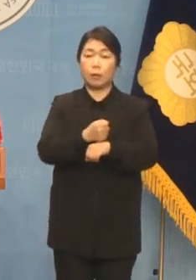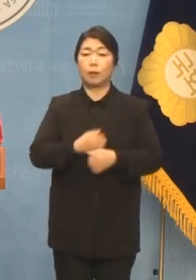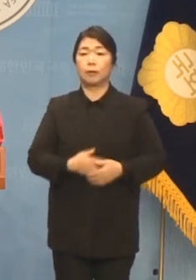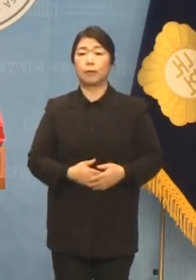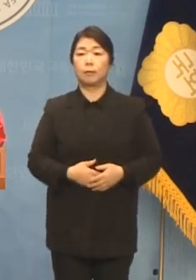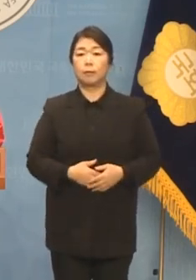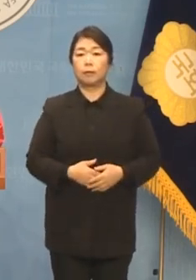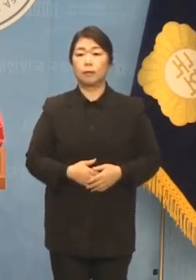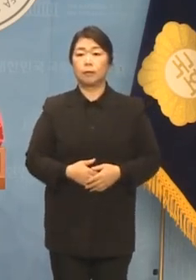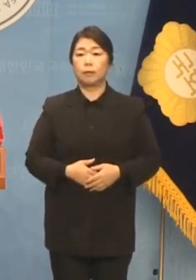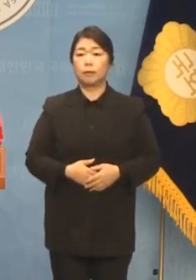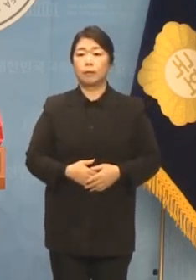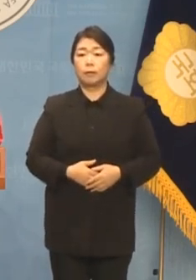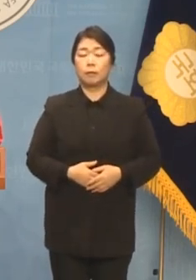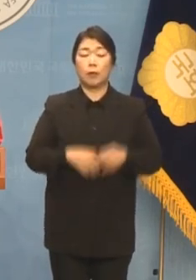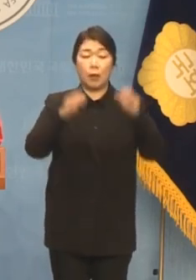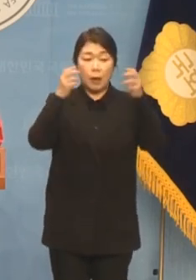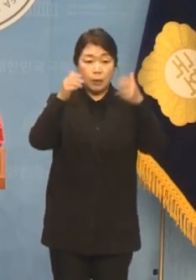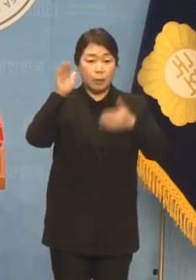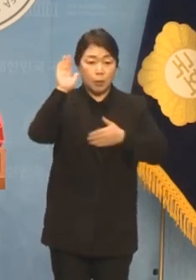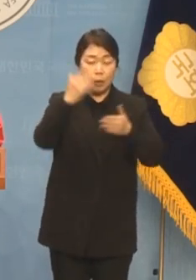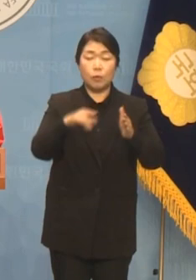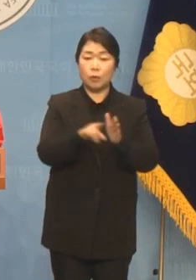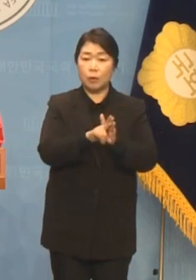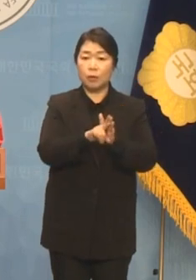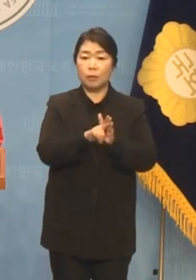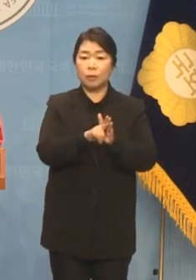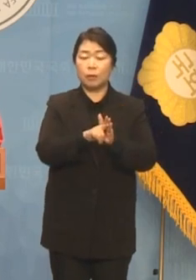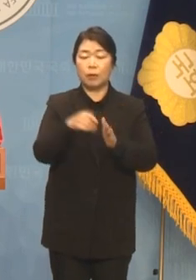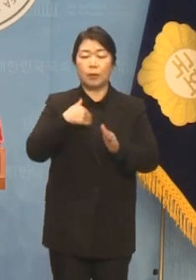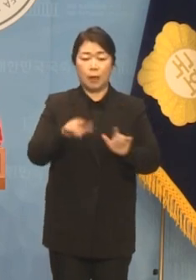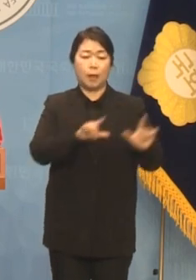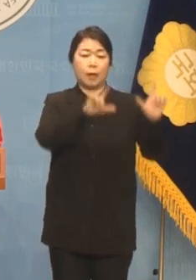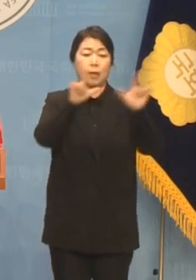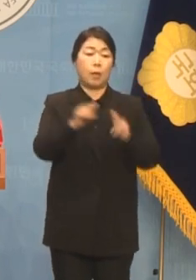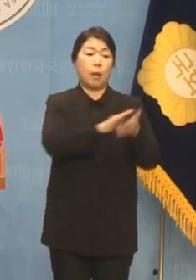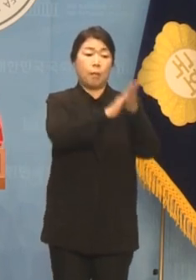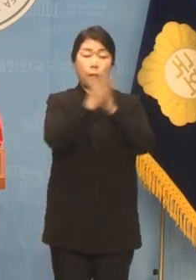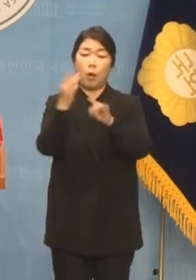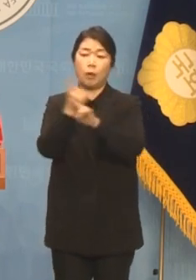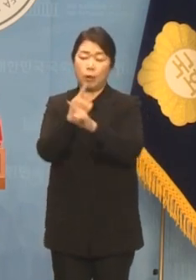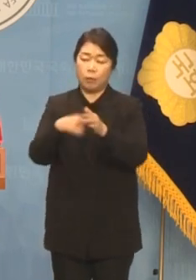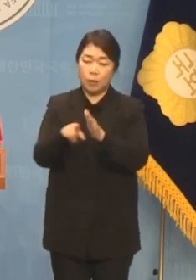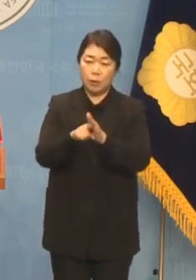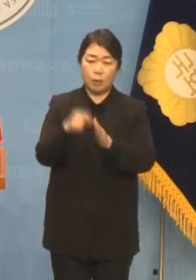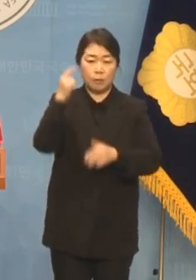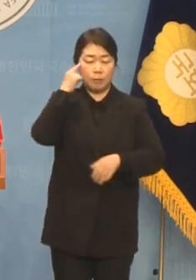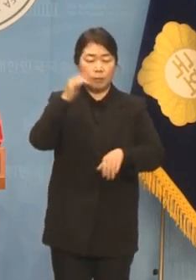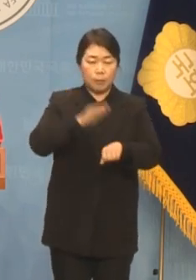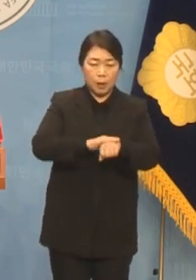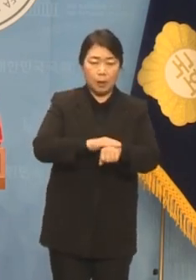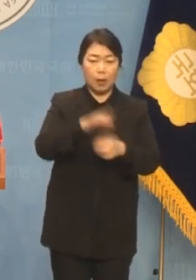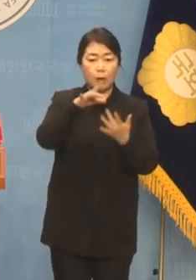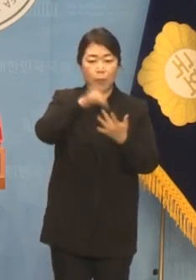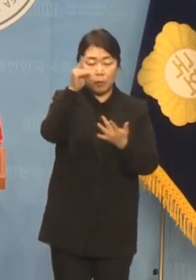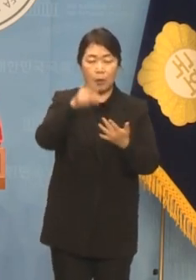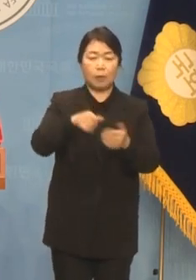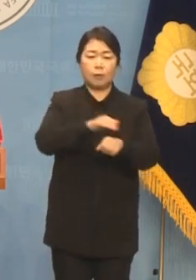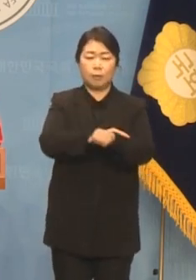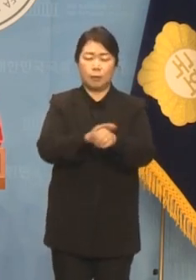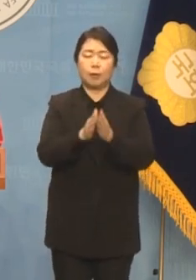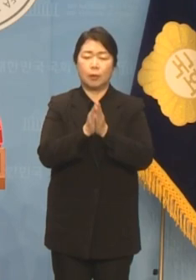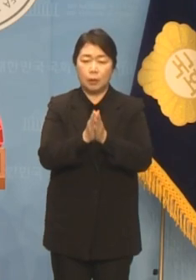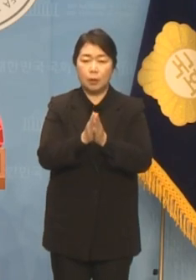실천하겠습니다 우리 아이들이 미래를 위해 내 삶의 변화를 위해 현명한 선택을 간곡히